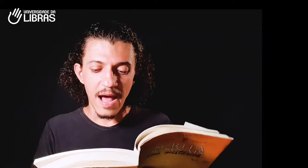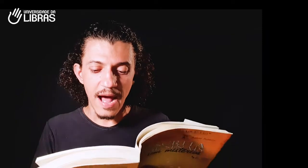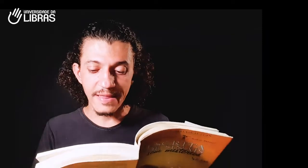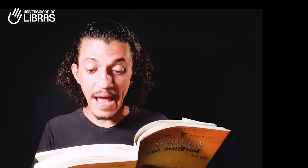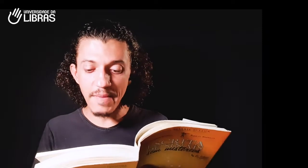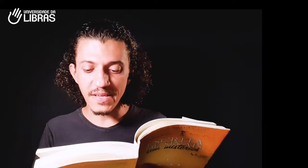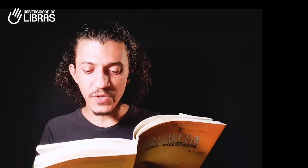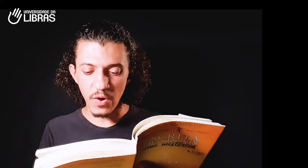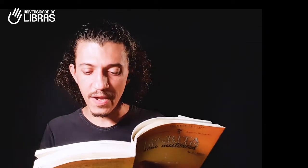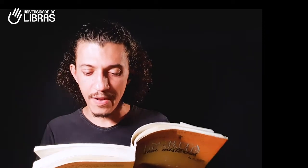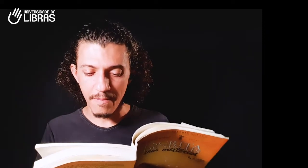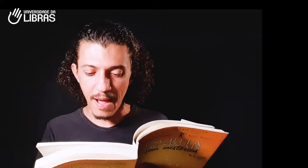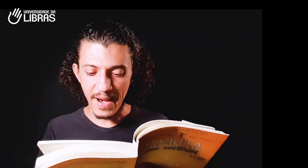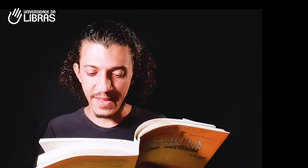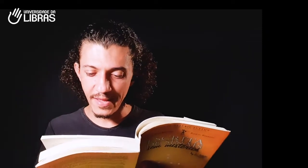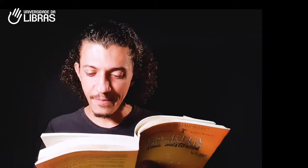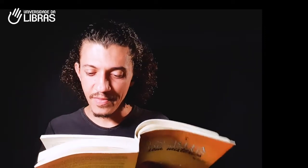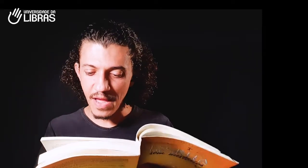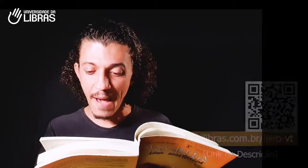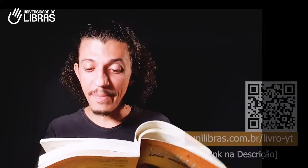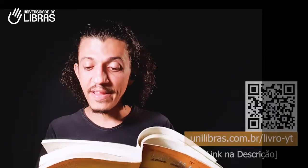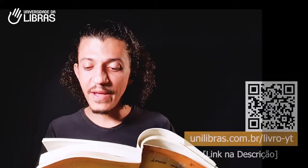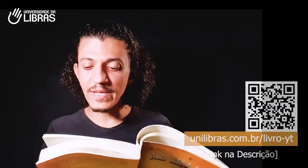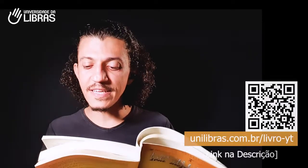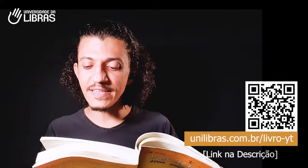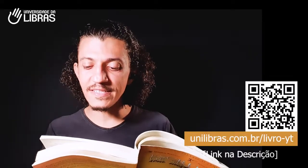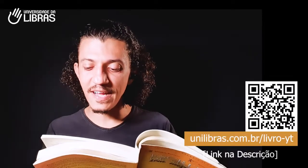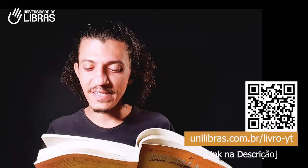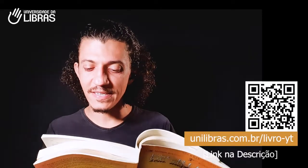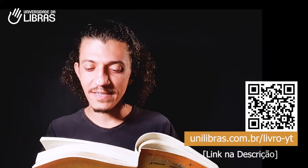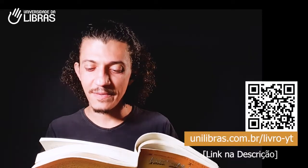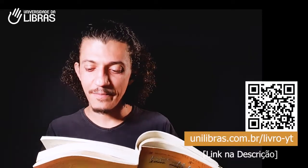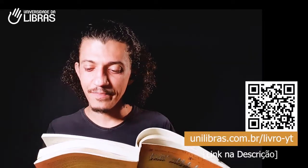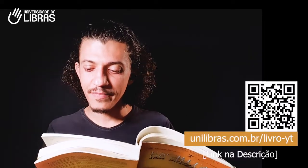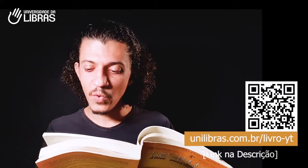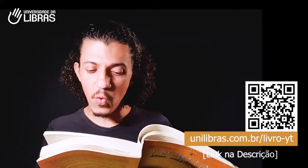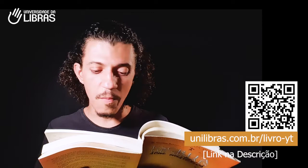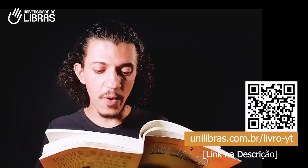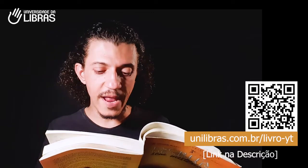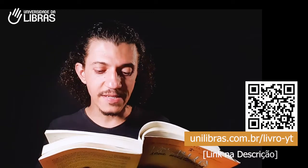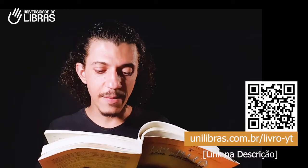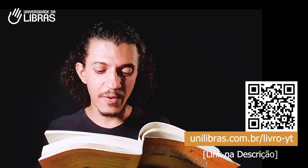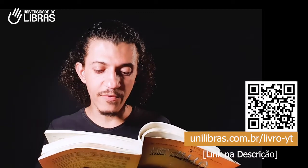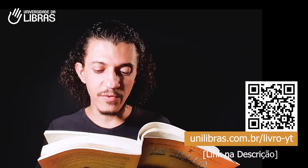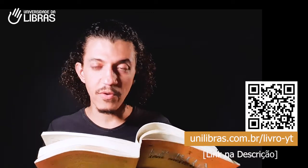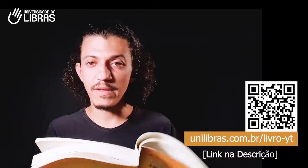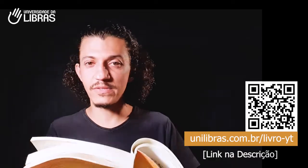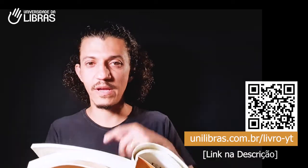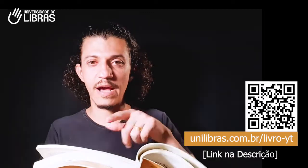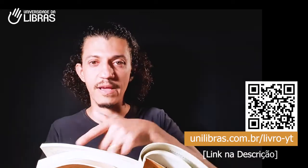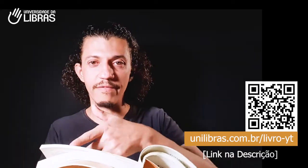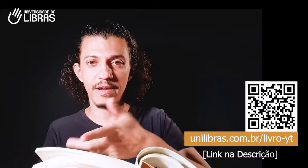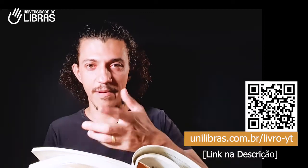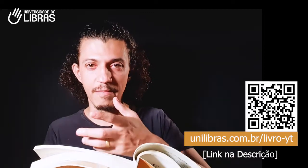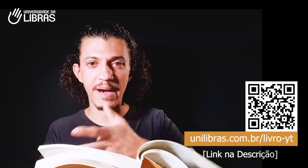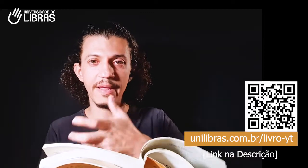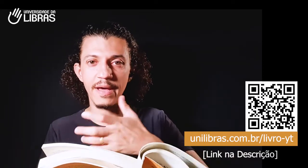até a minha sogra Maria aprendeu a escrita de sinais como ela se aprofundou isso é a rádio falar a